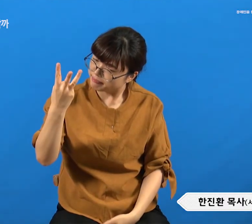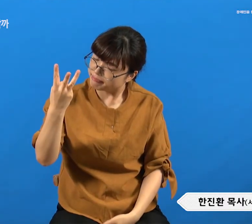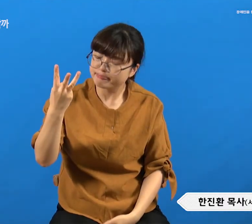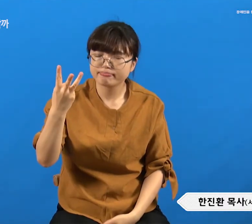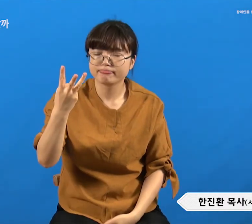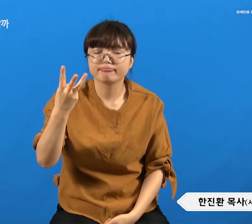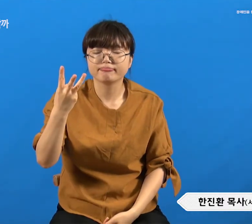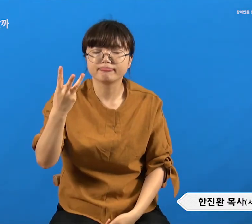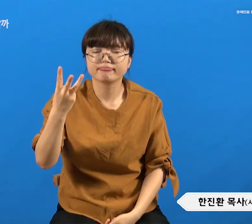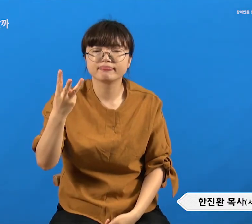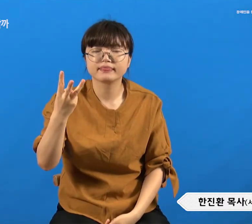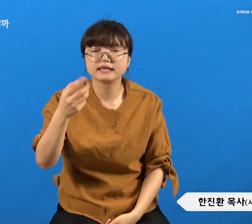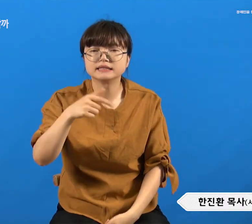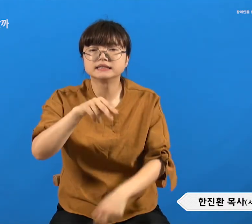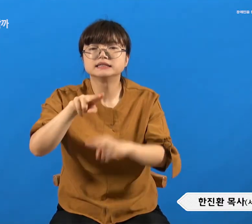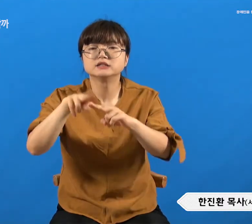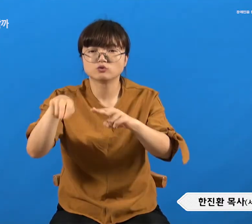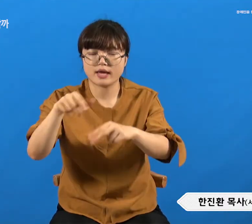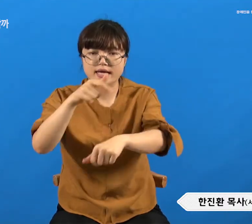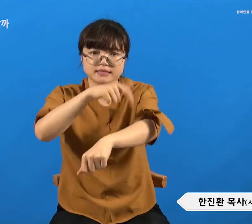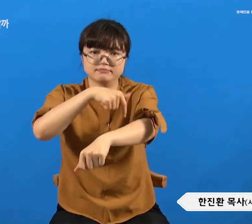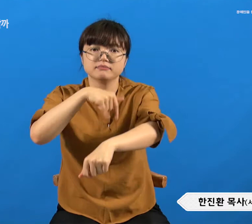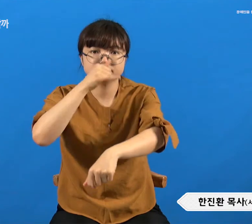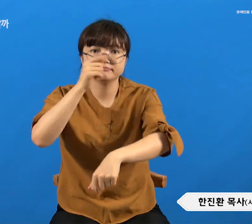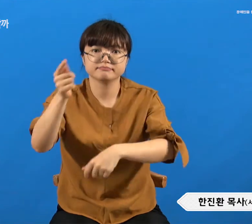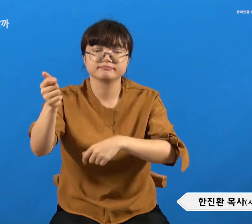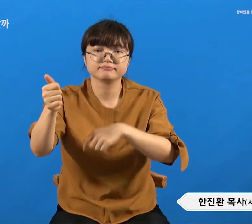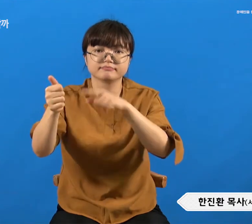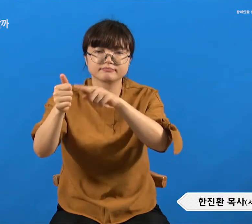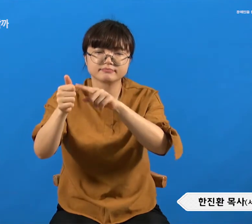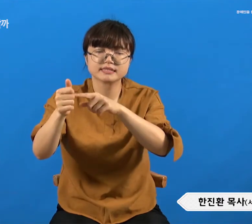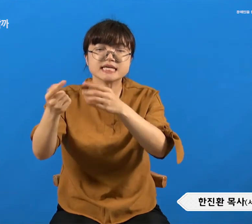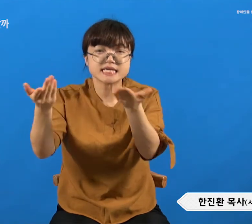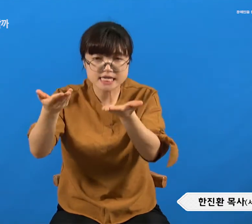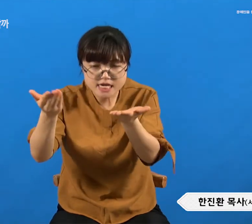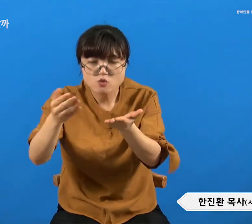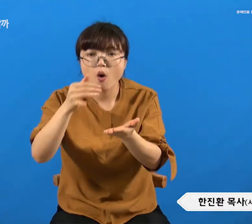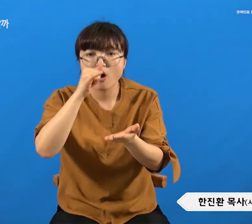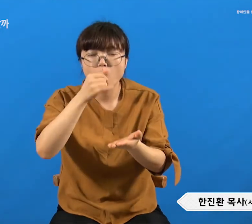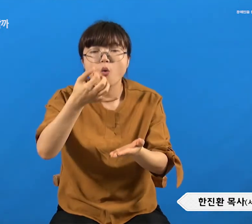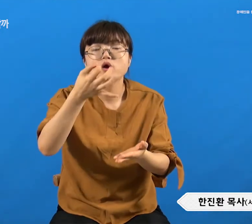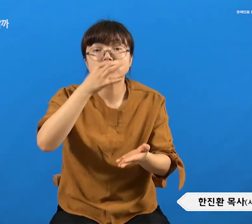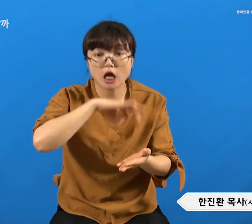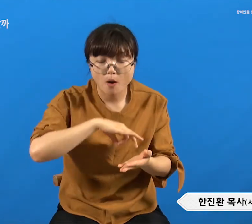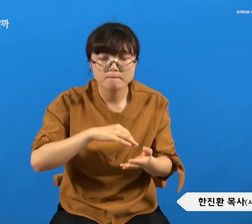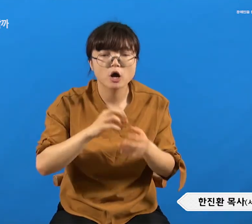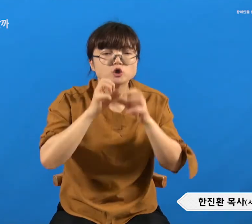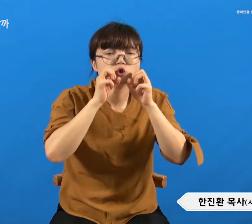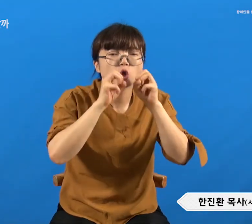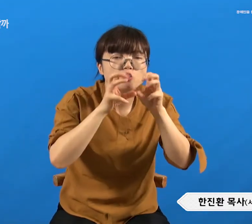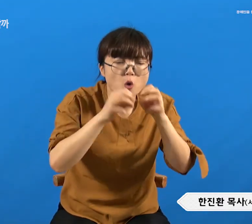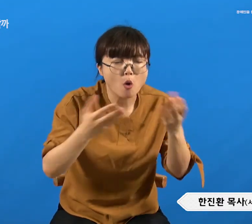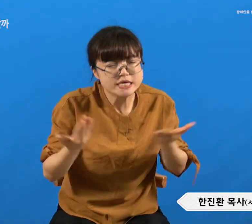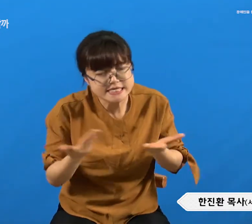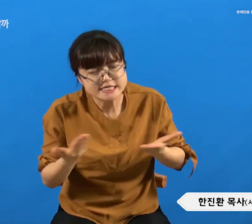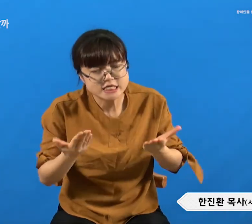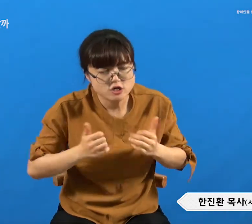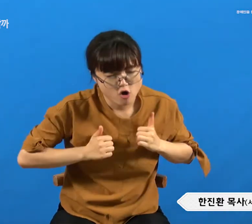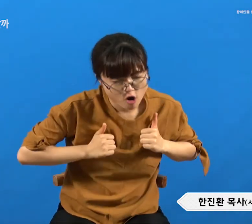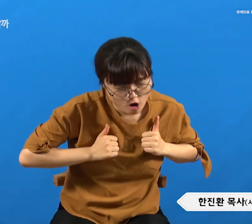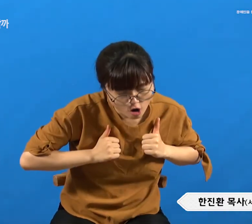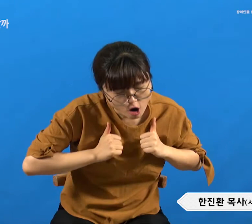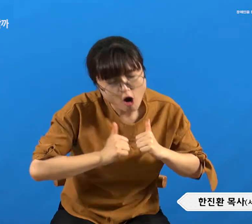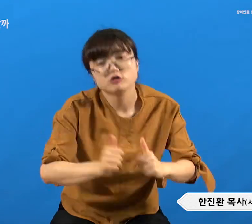73쯤 되셨습니다. 그 은퇴 집사님이 그곳에서 비즈니스도 하면서 선교도 얼마나 열심히 하고